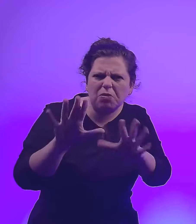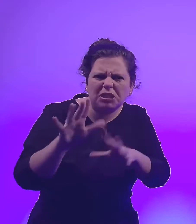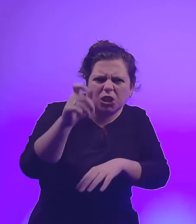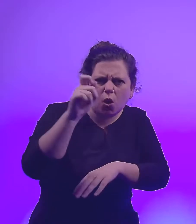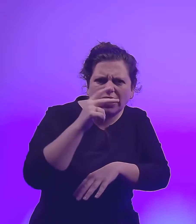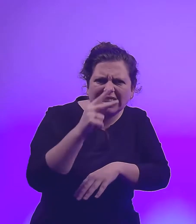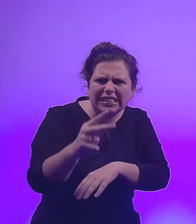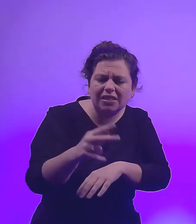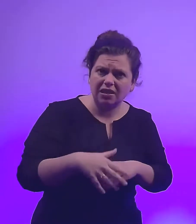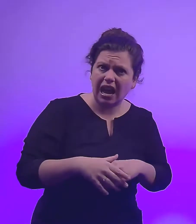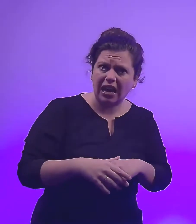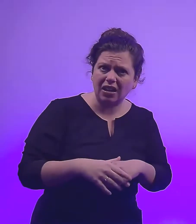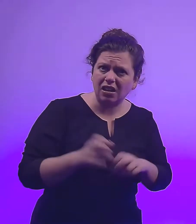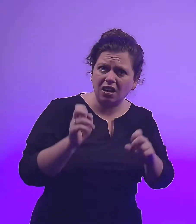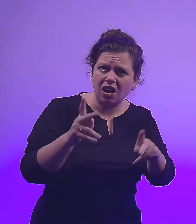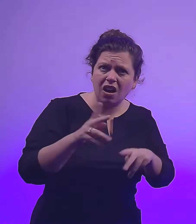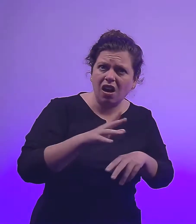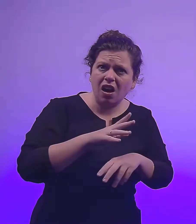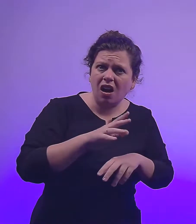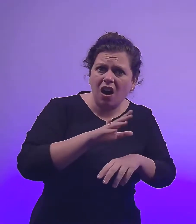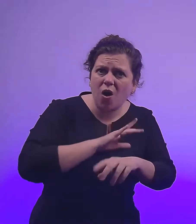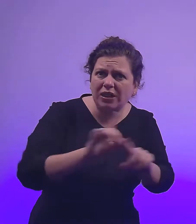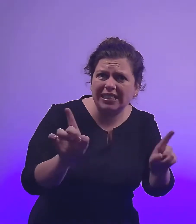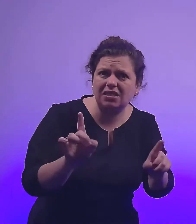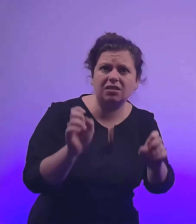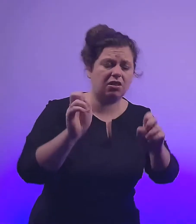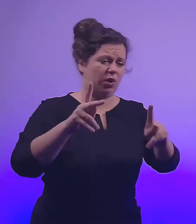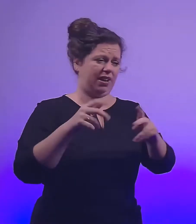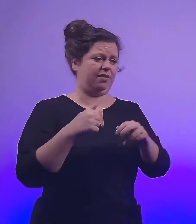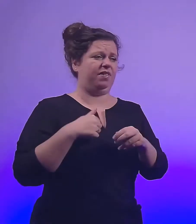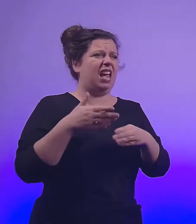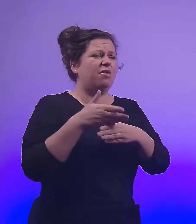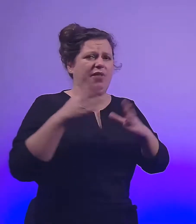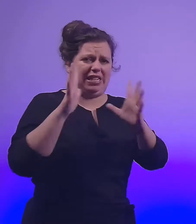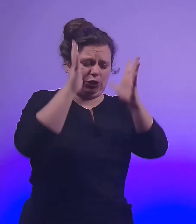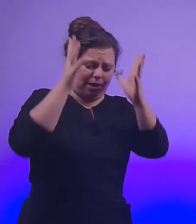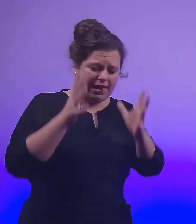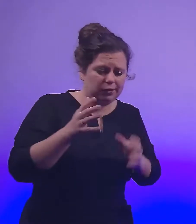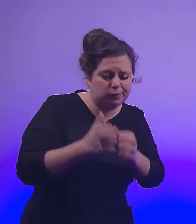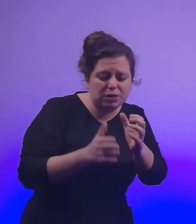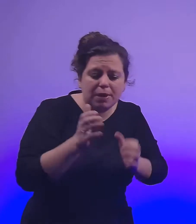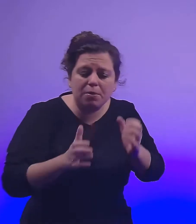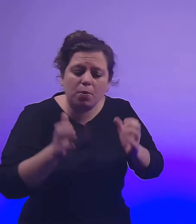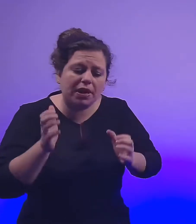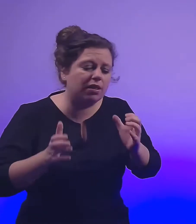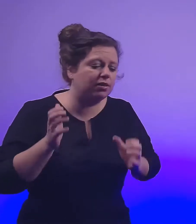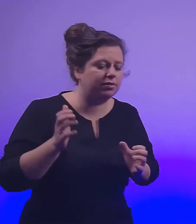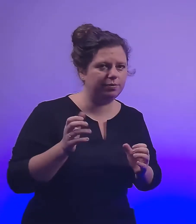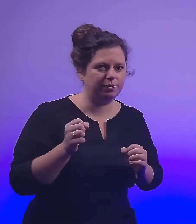Nee? Ook niet? Nou, dan speel ik nog maar even verder met de Playmobil.